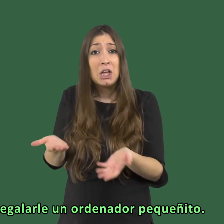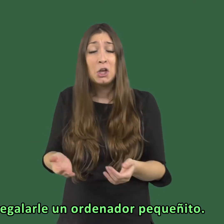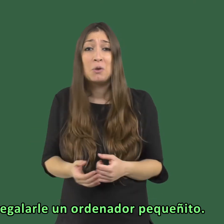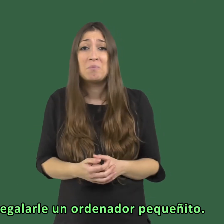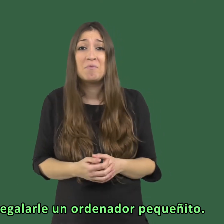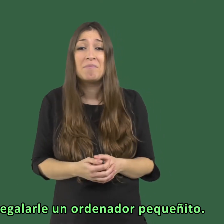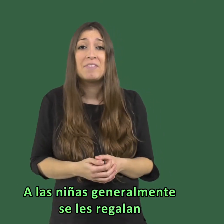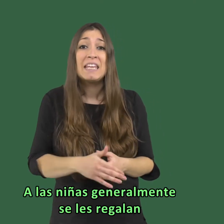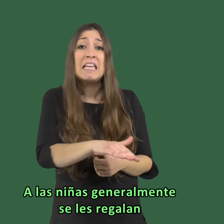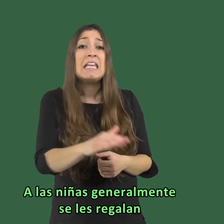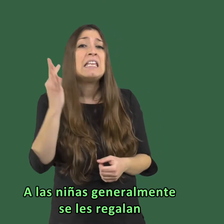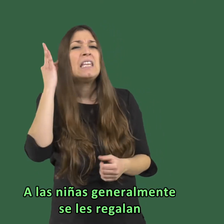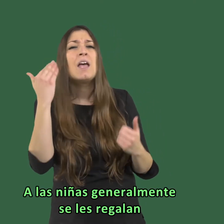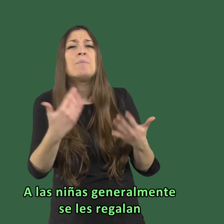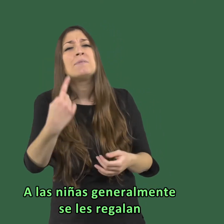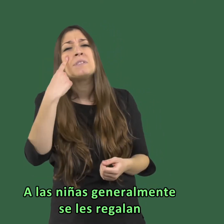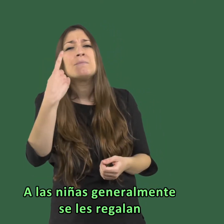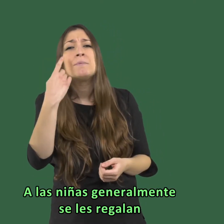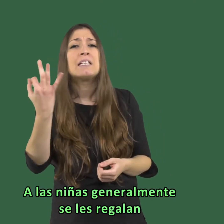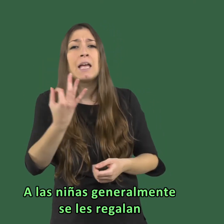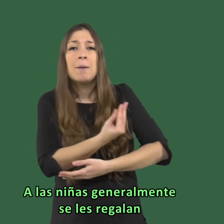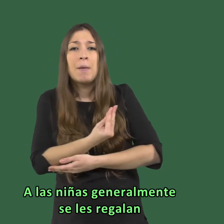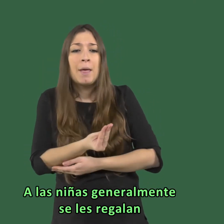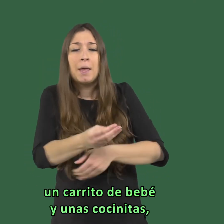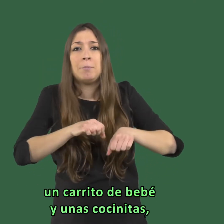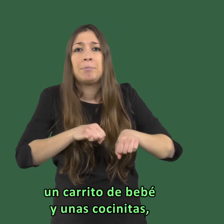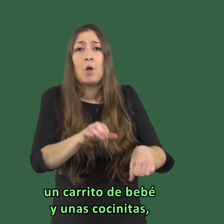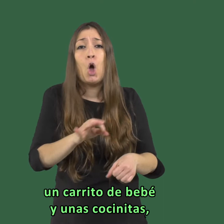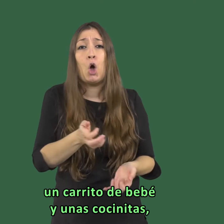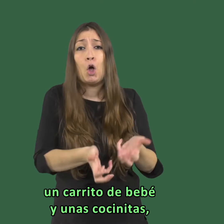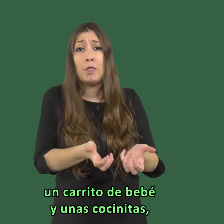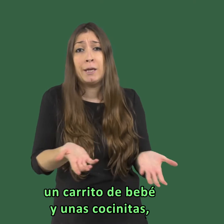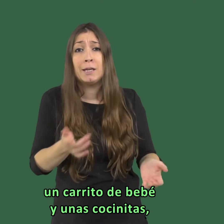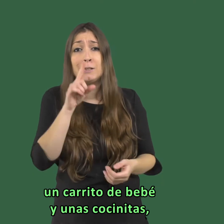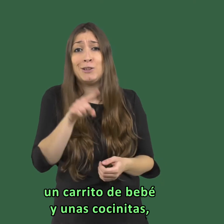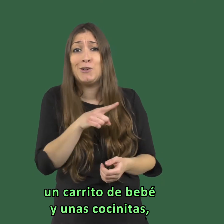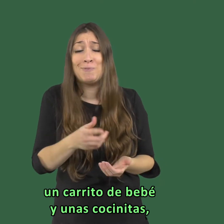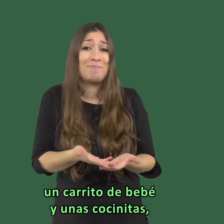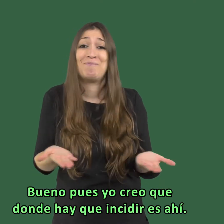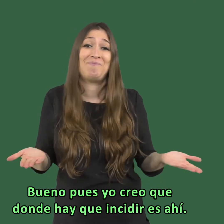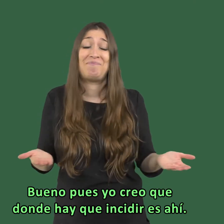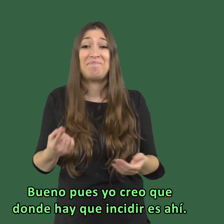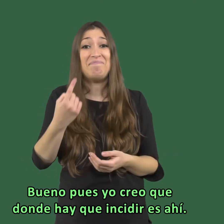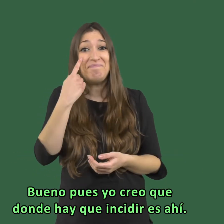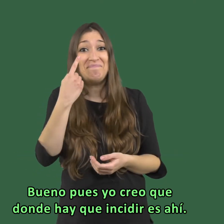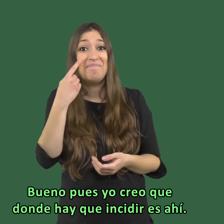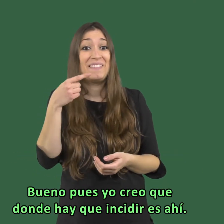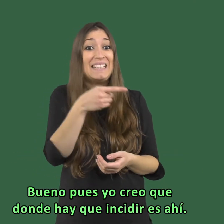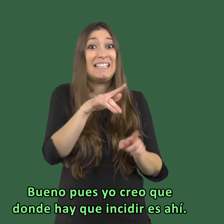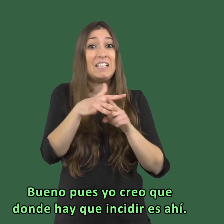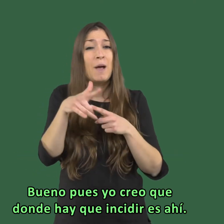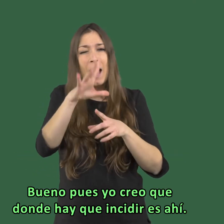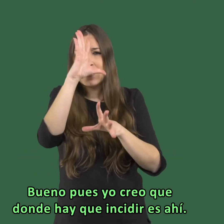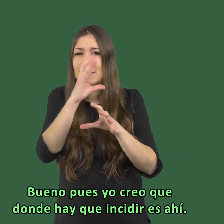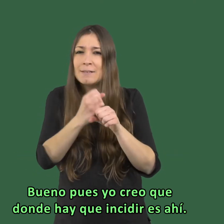ordenador pequeñito. A las niñas generalmente se les regala un carrito de bebé y unas cocinitas, ¿no? Bueno, pues yo creo